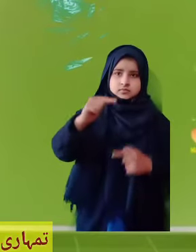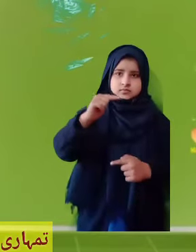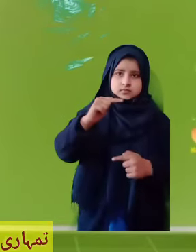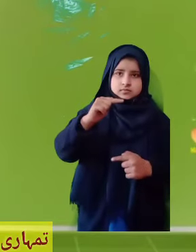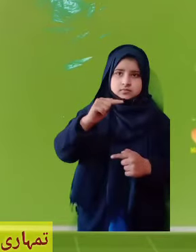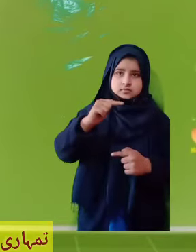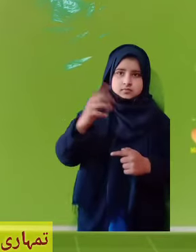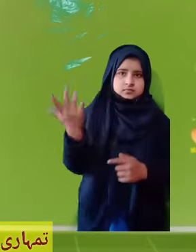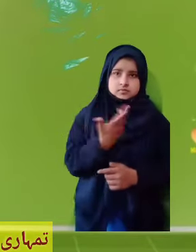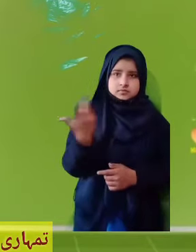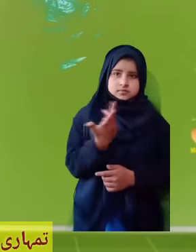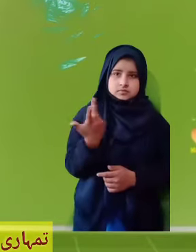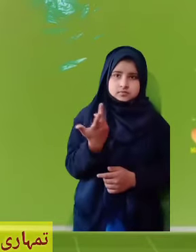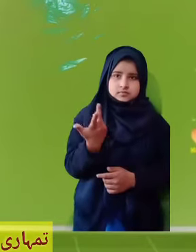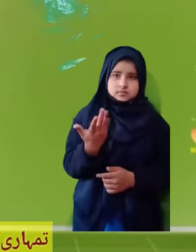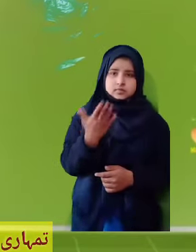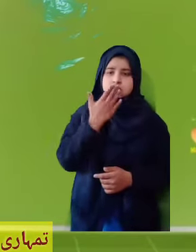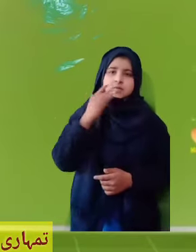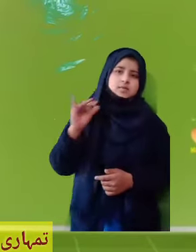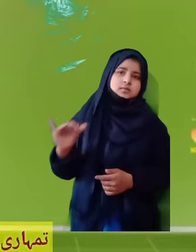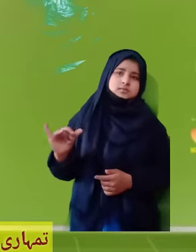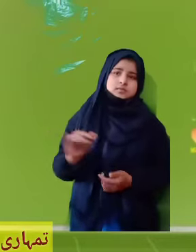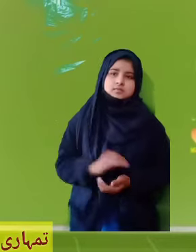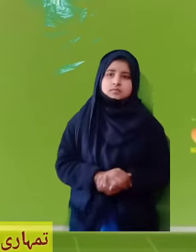नस्ल क्या है?